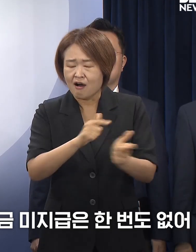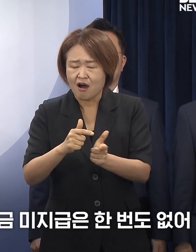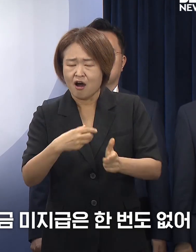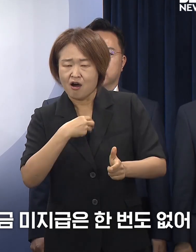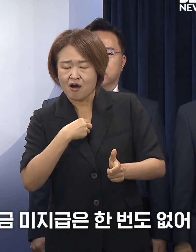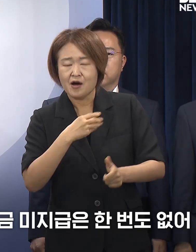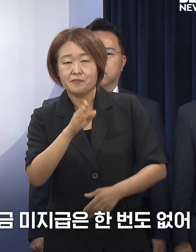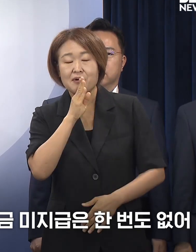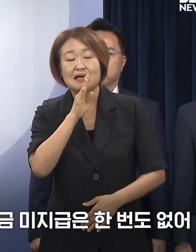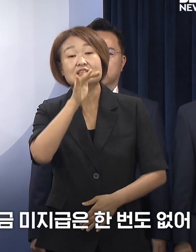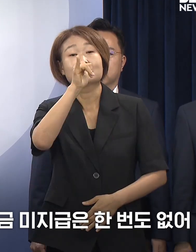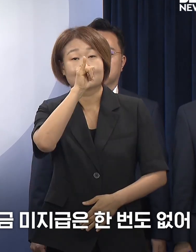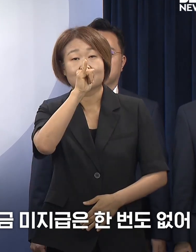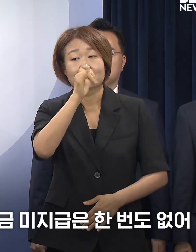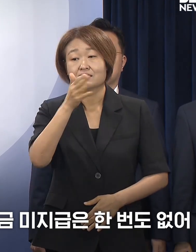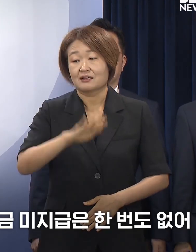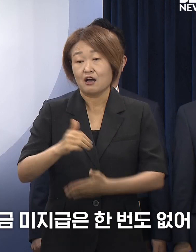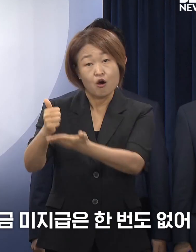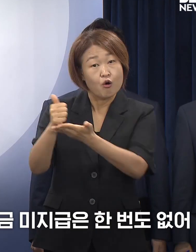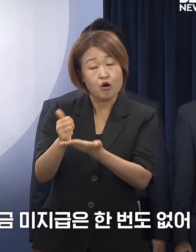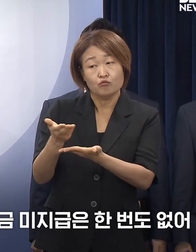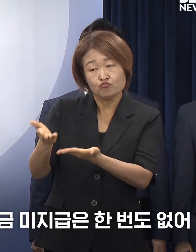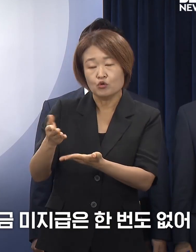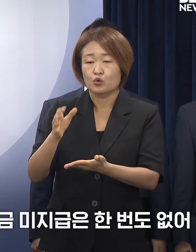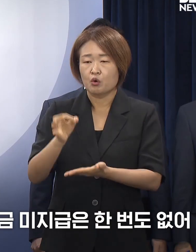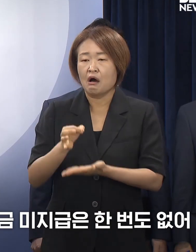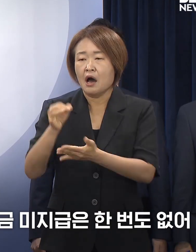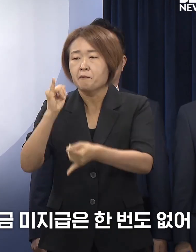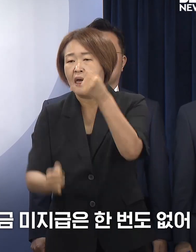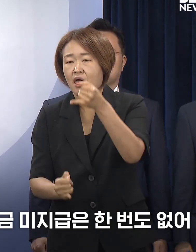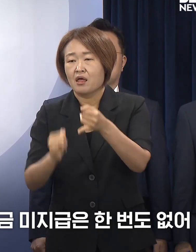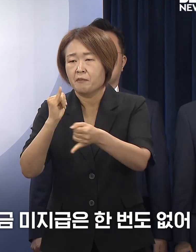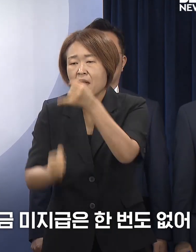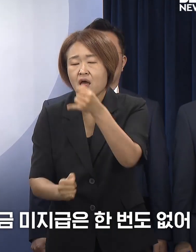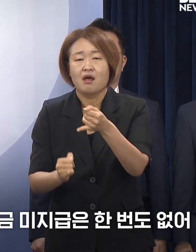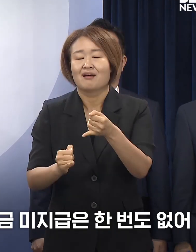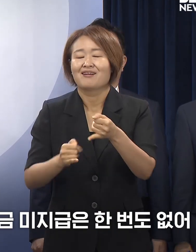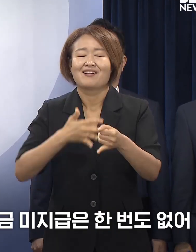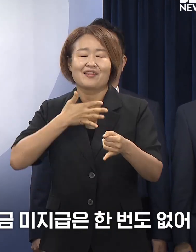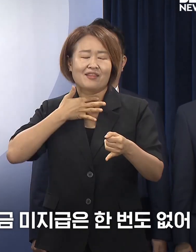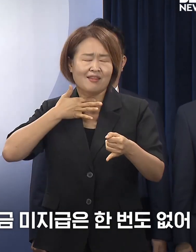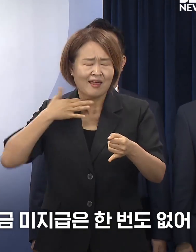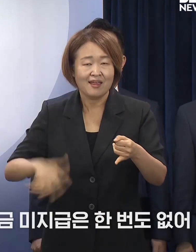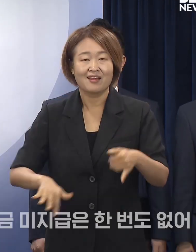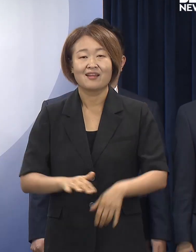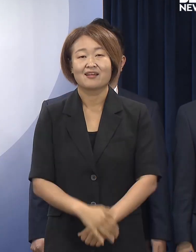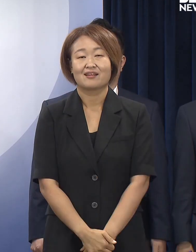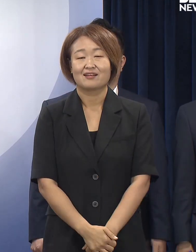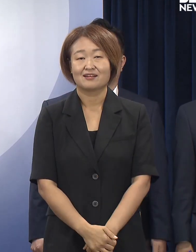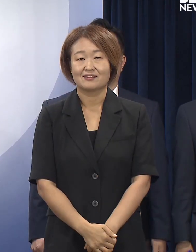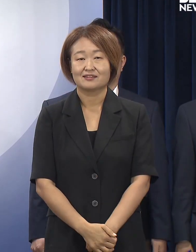있었지만 고객의 예금을 지급하지 못한 적은 한 번도 없습니다.